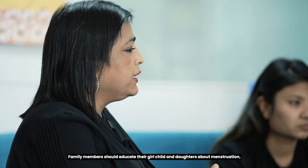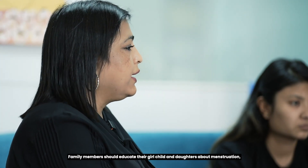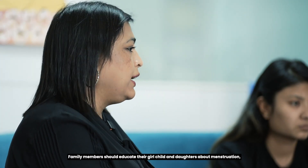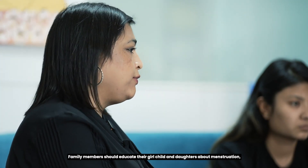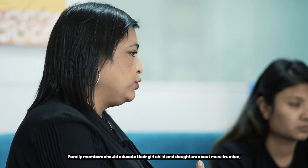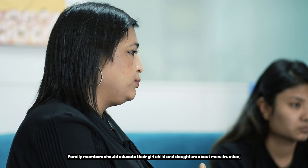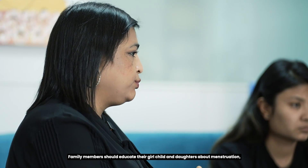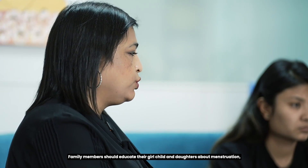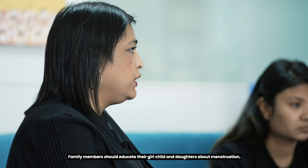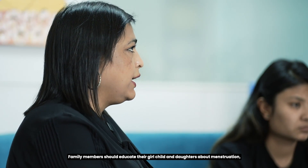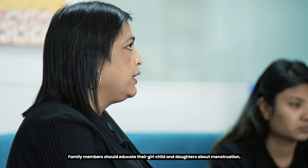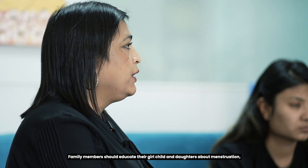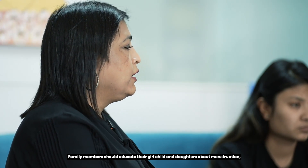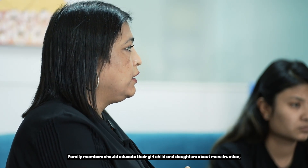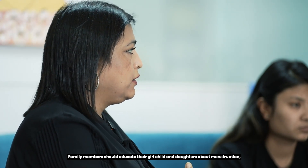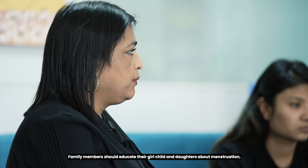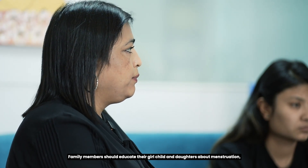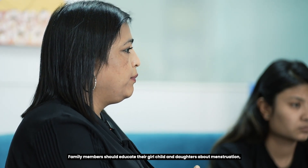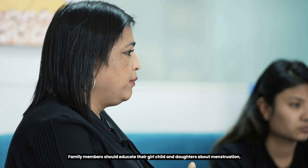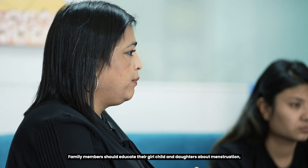बच्चा बालिकालाई आफ्नो छोरीलाई